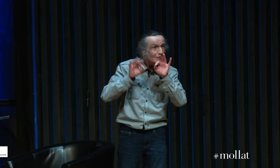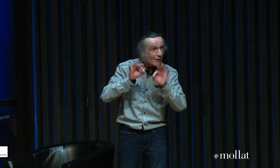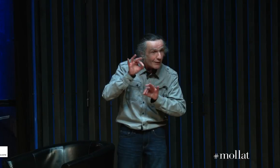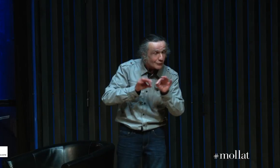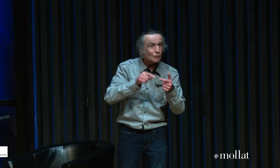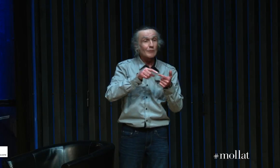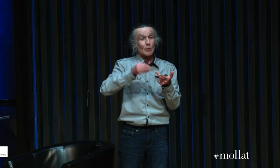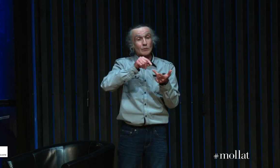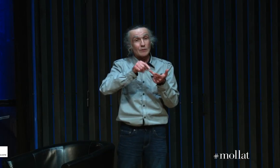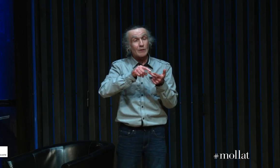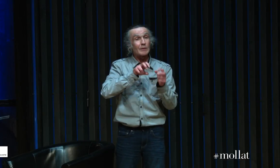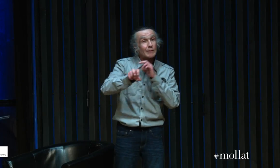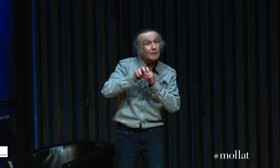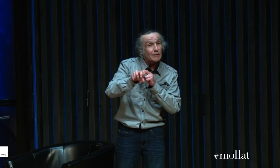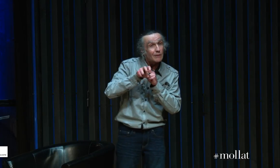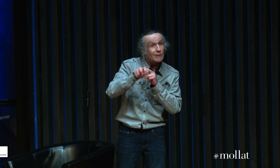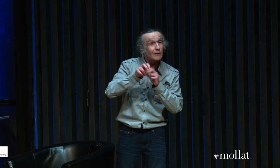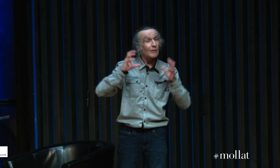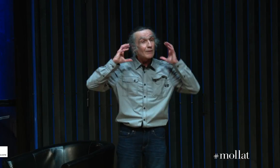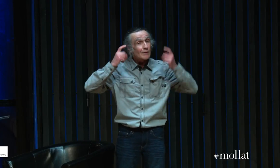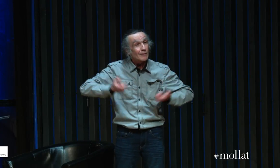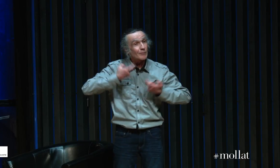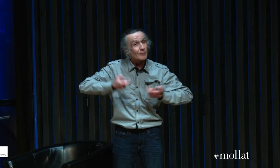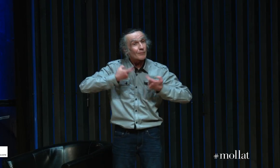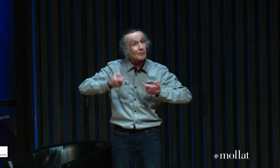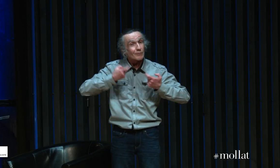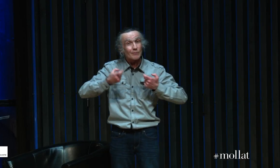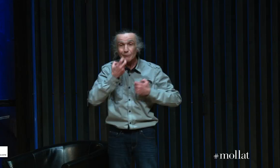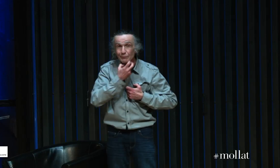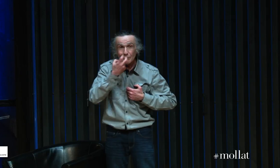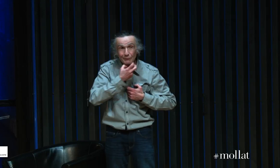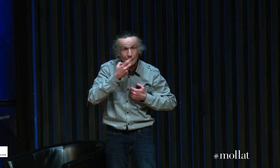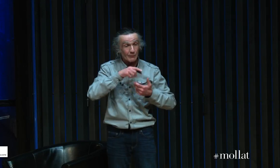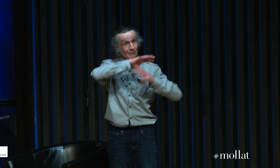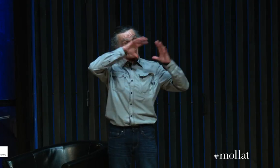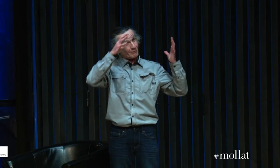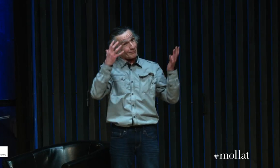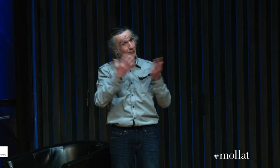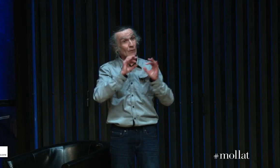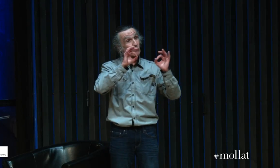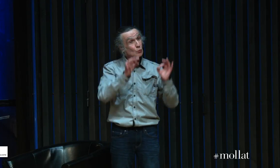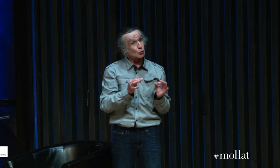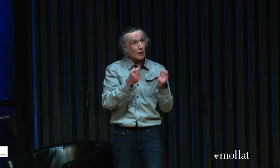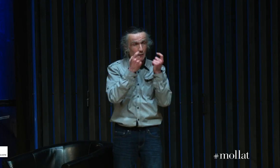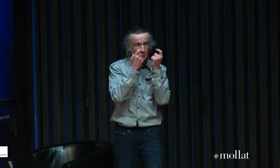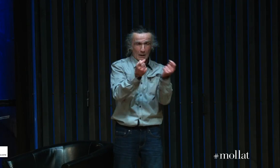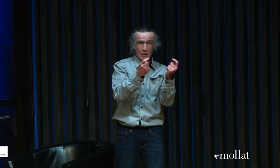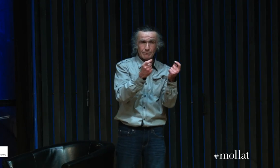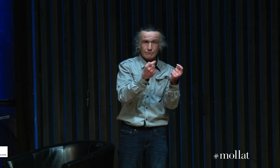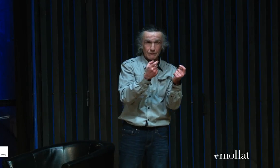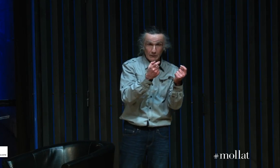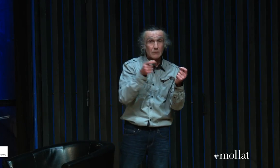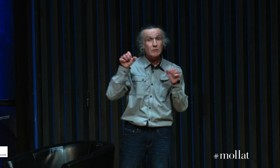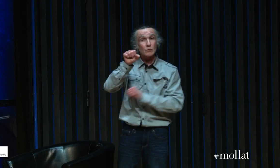de réglage chez l'audioprothésiste, on va parler de séances et de rééducation chez l'orthophoniste,